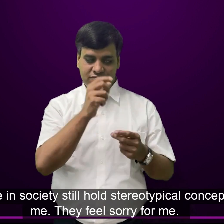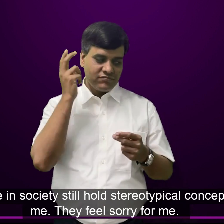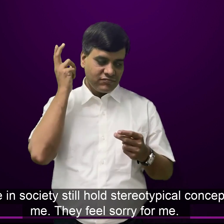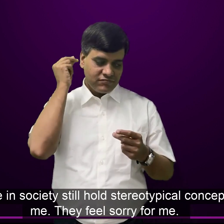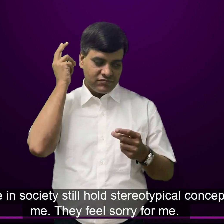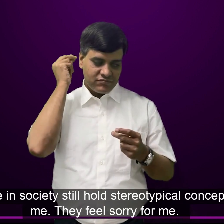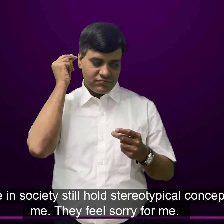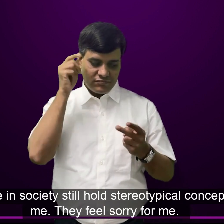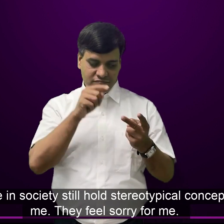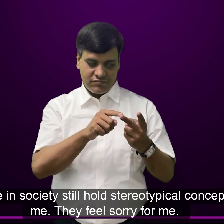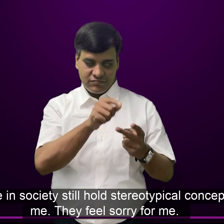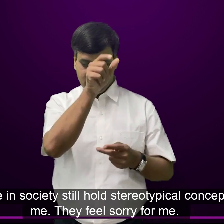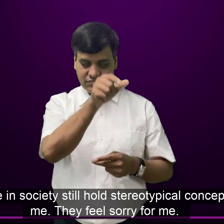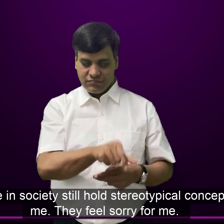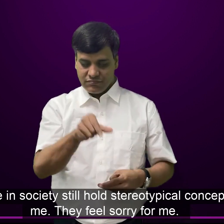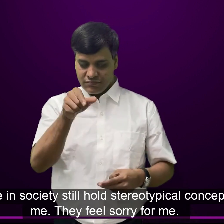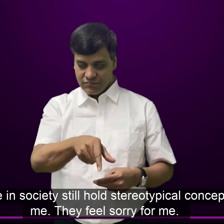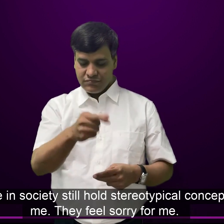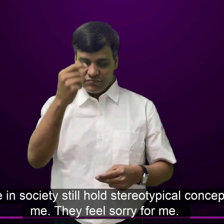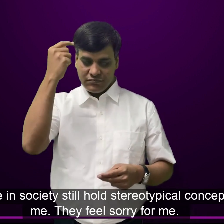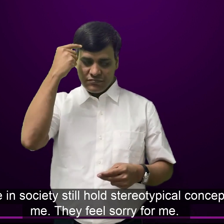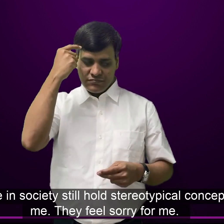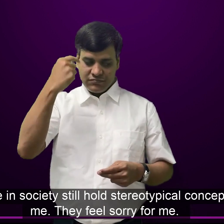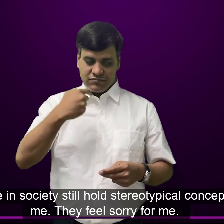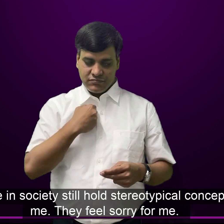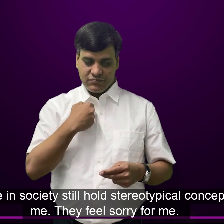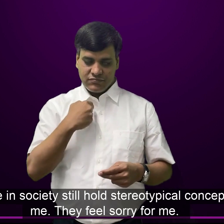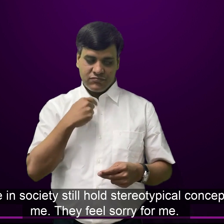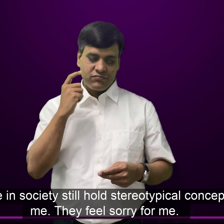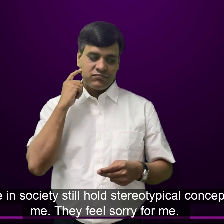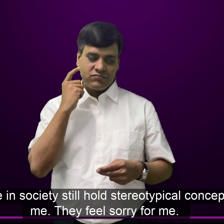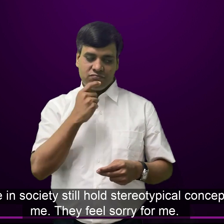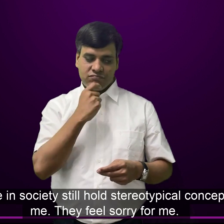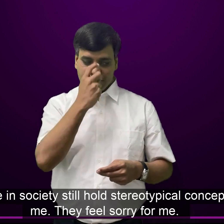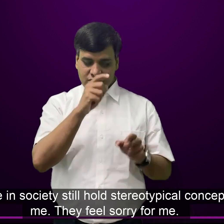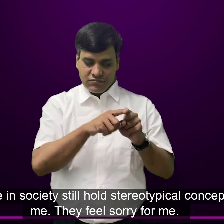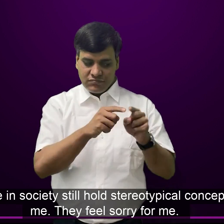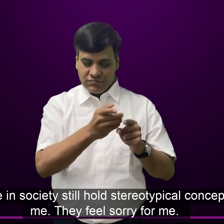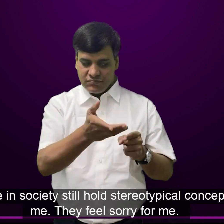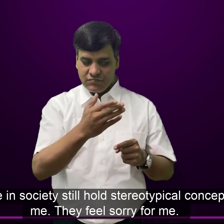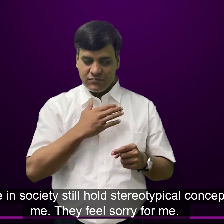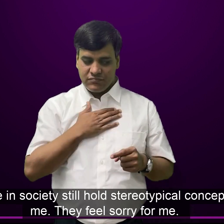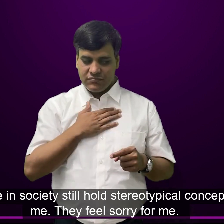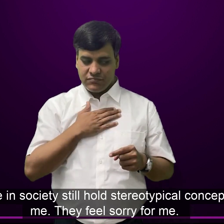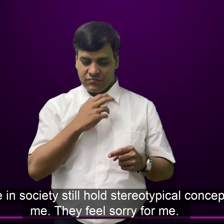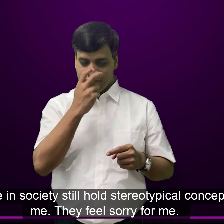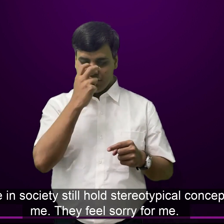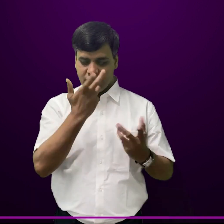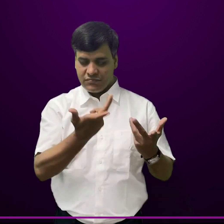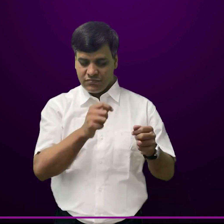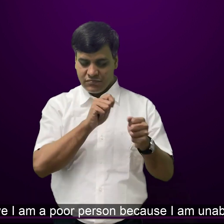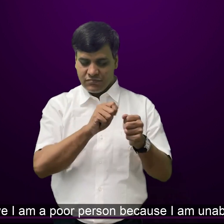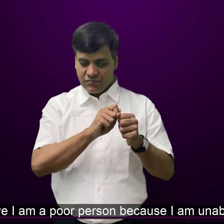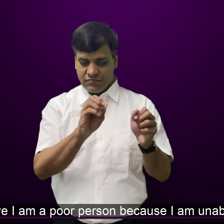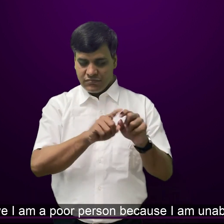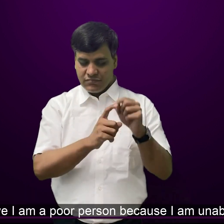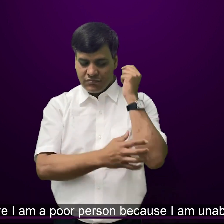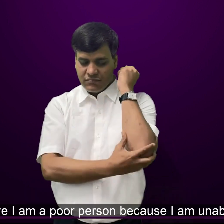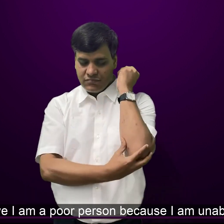हमारे समाज में ऐसे कई सारे लोग हैं जो रूढ़िवादी सोच रखते हैं और उन्हें लगता है कि हमारे साथ ऐसा बहुत ही